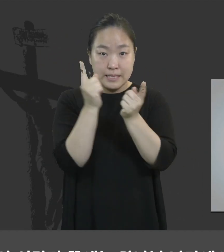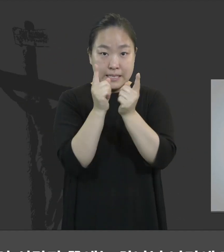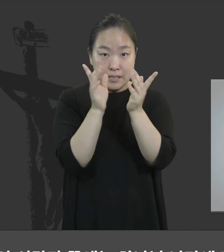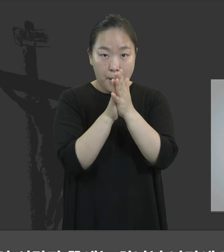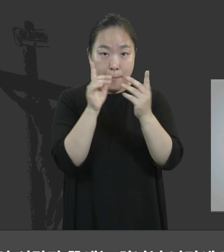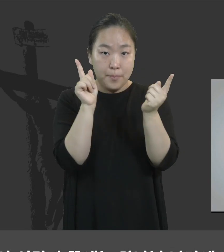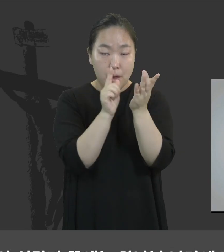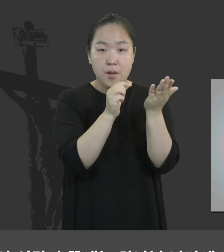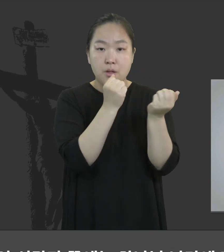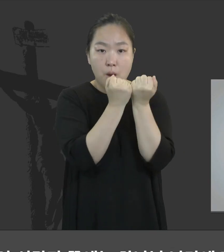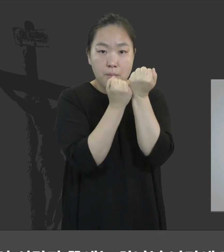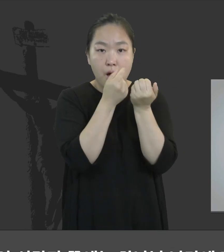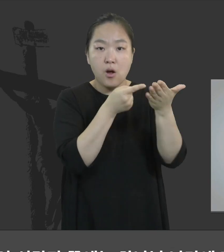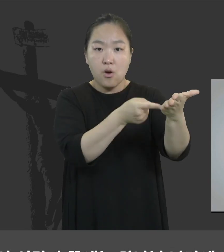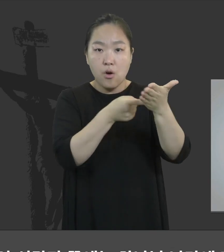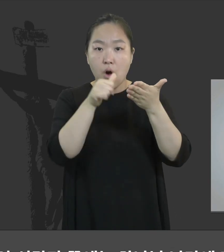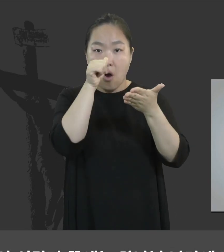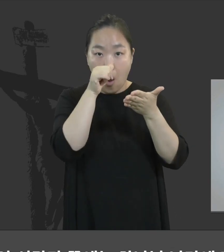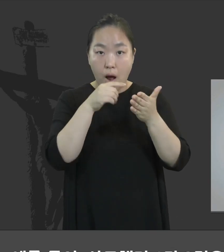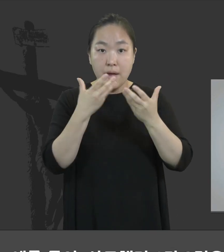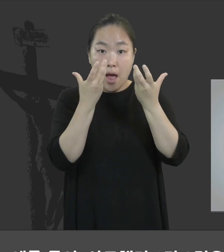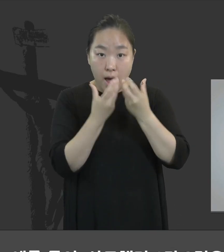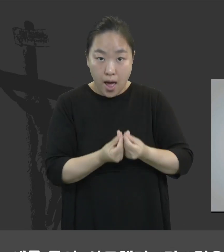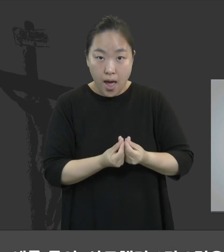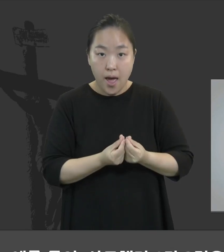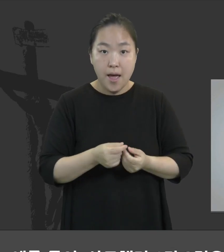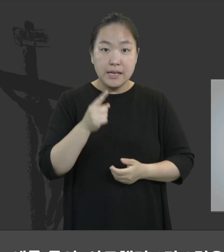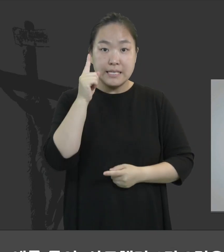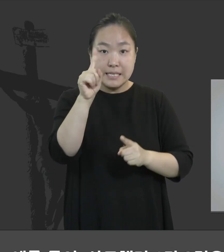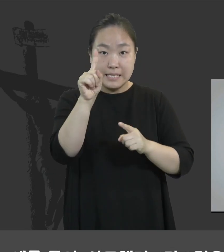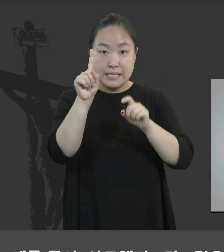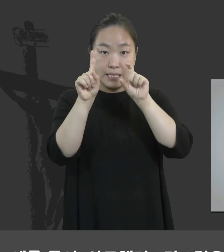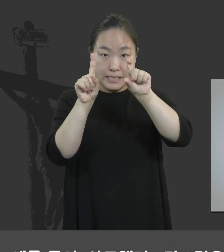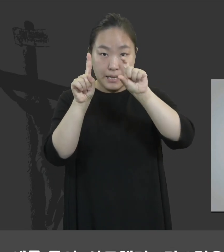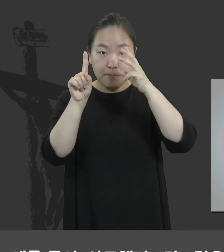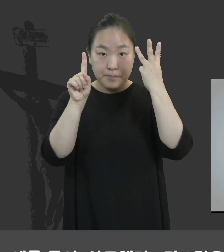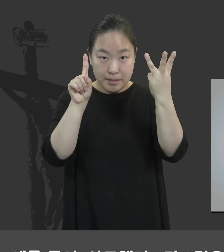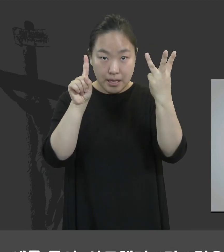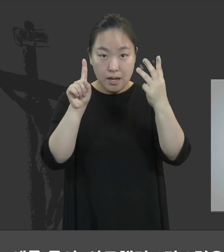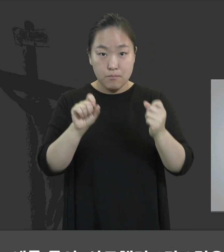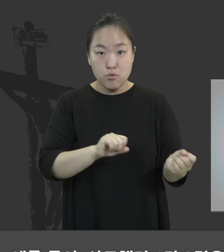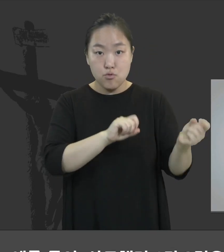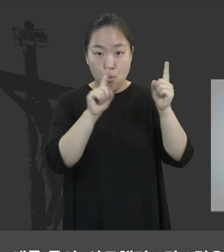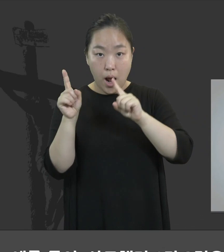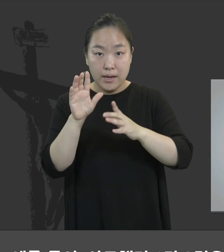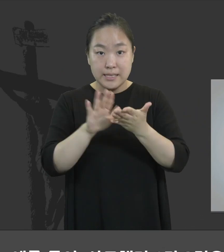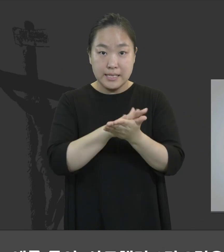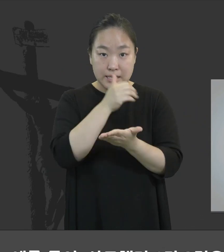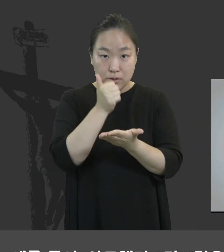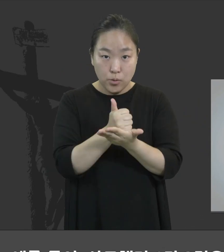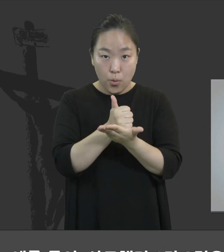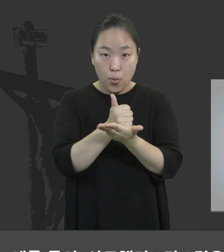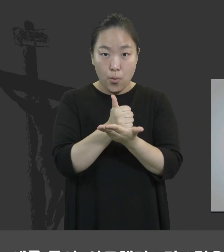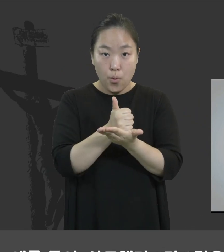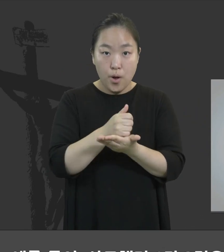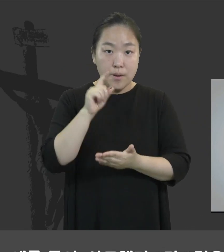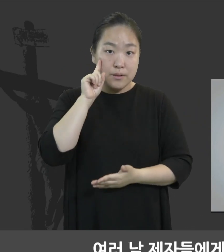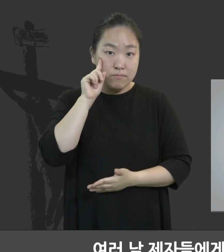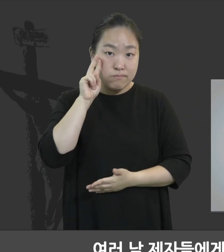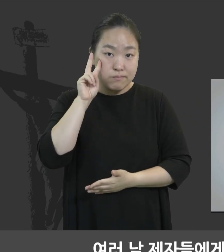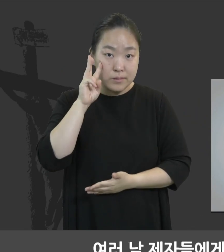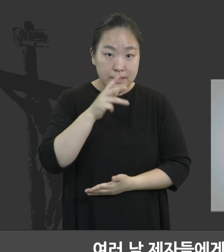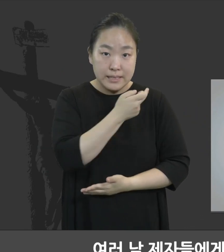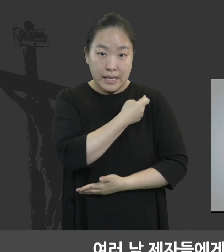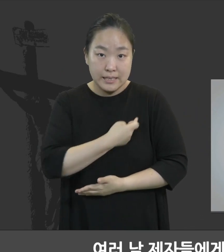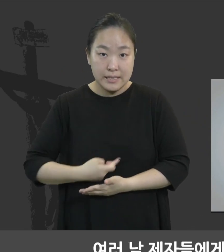대한 직접적인 언급이 있습니다. 예를 들어 사도행전 1장 3절은 부활하신 그리스도께서